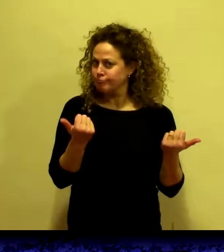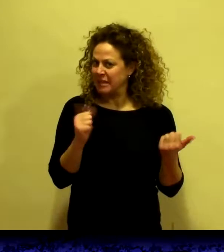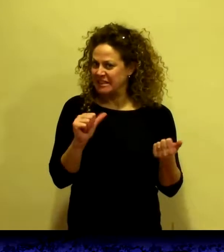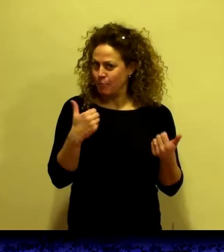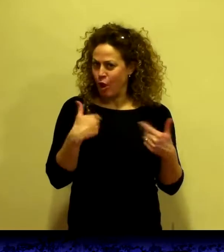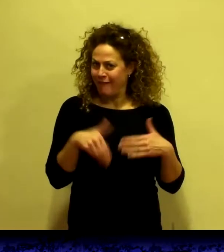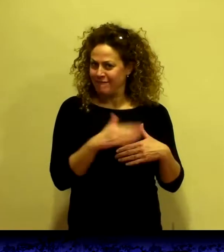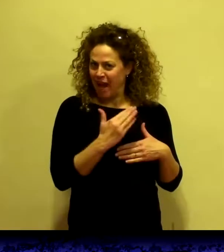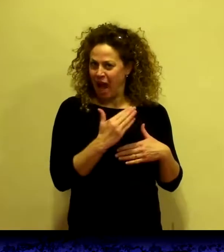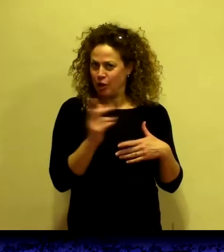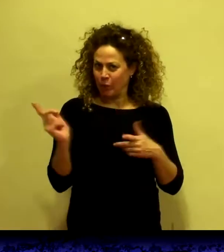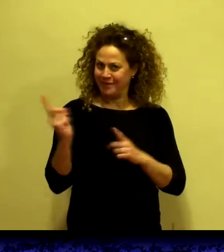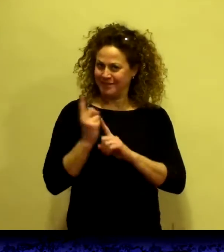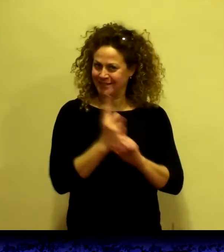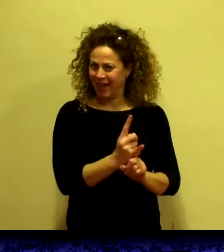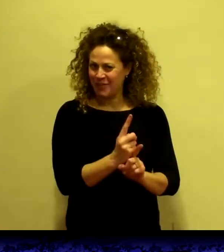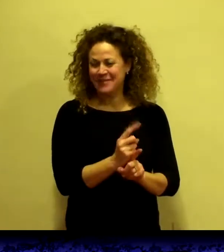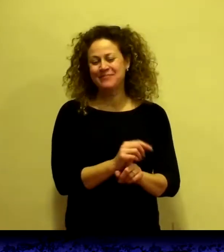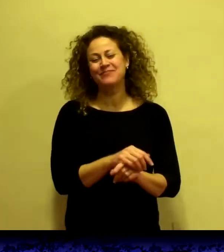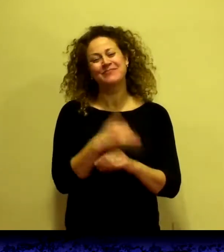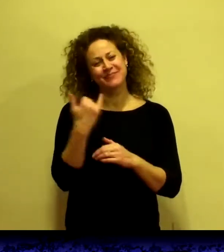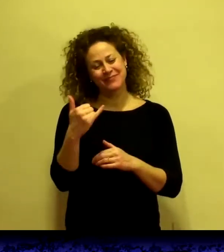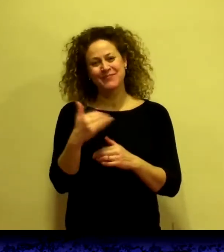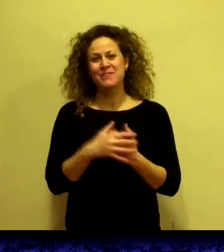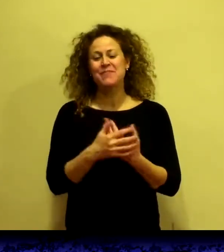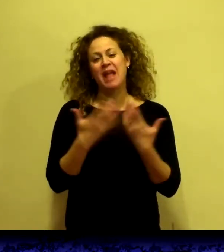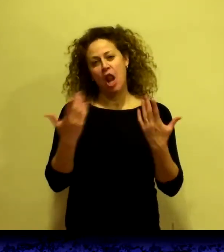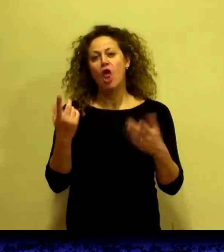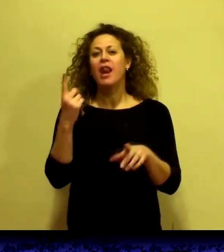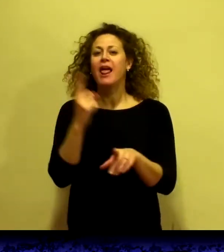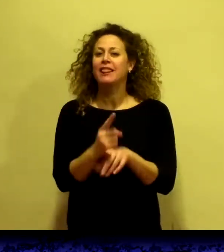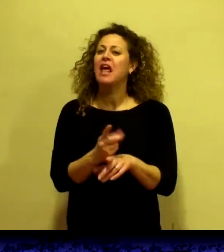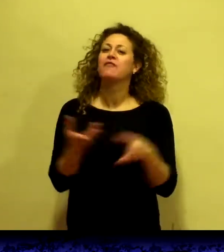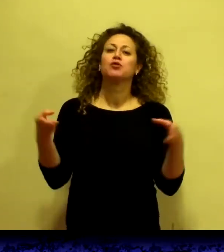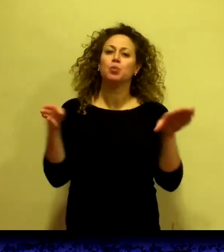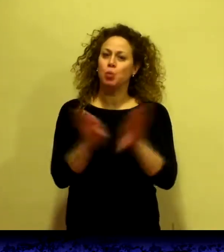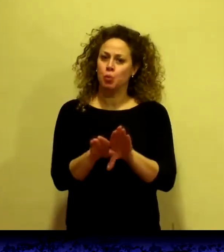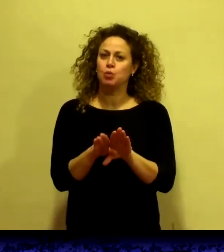raggiungi? Sì. Allora, dai,